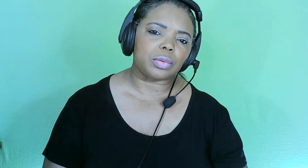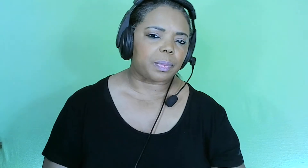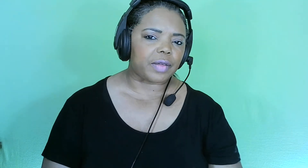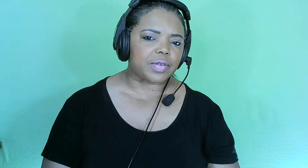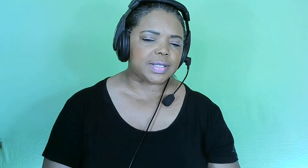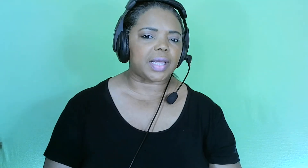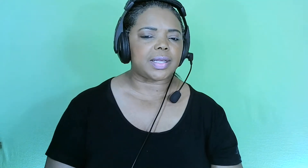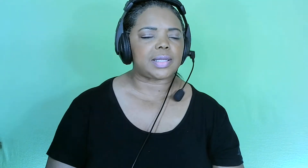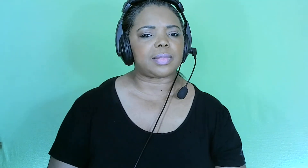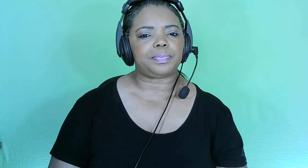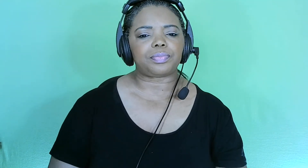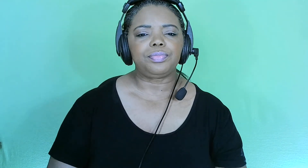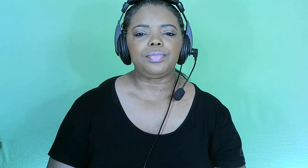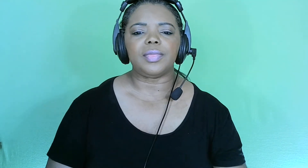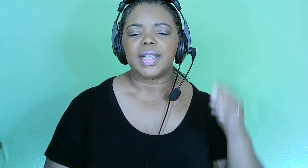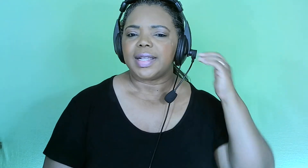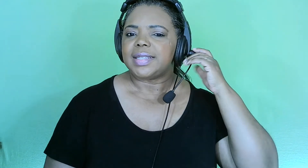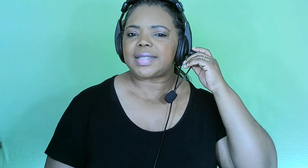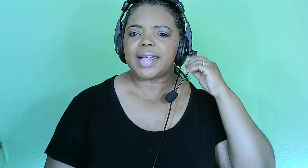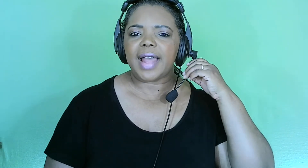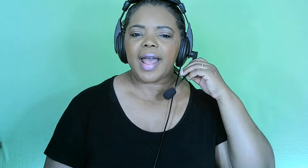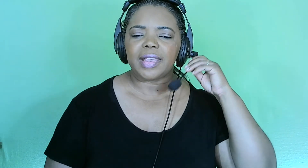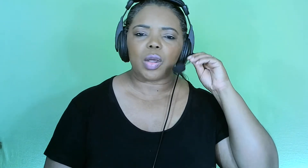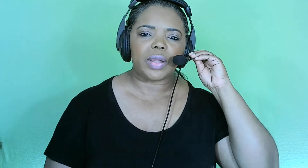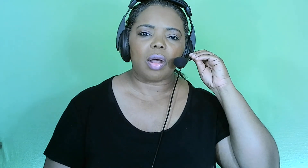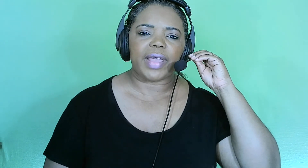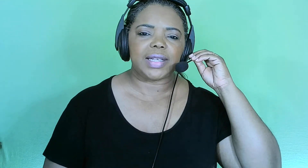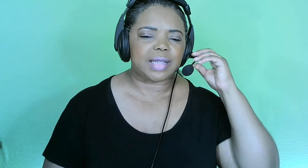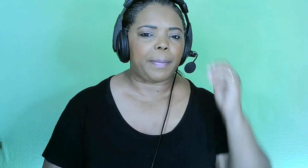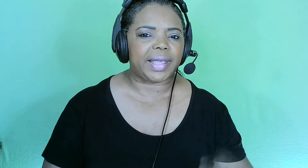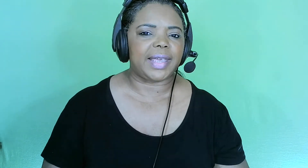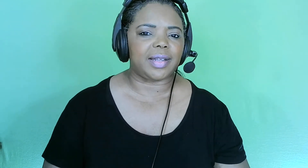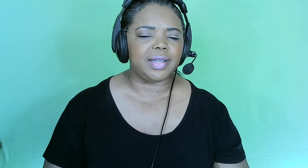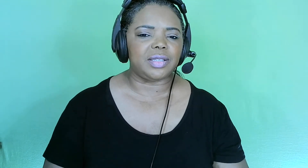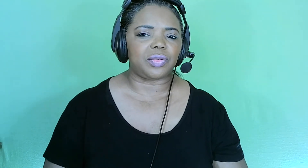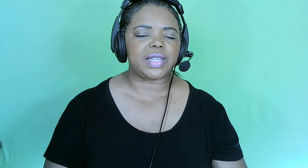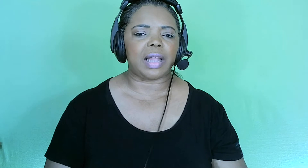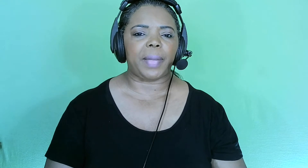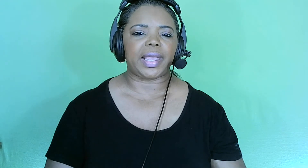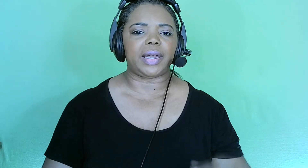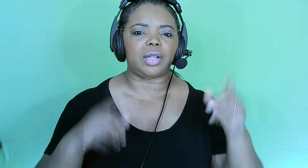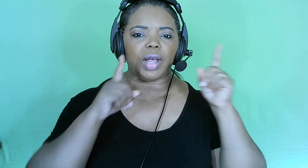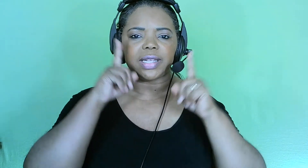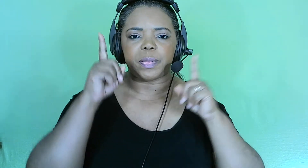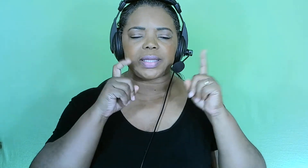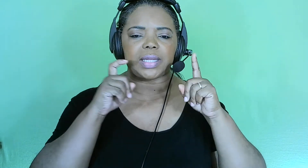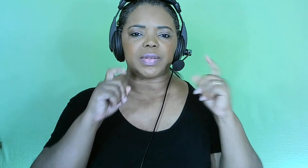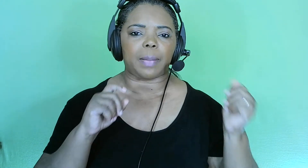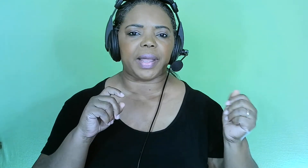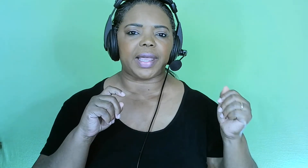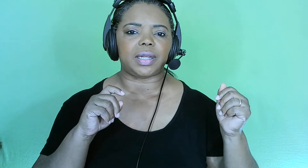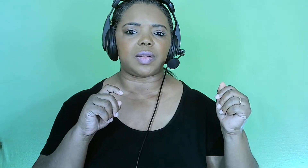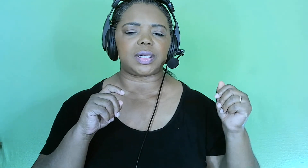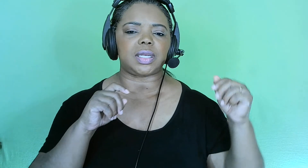para vocês. Será que quando alguém está paquerando, olha a expressão, está paquerando assim,